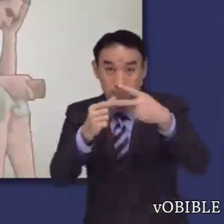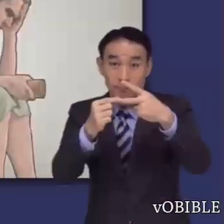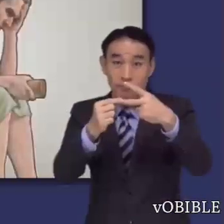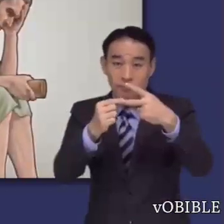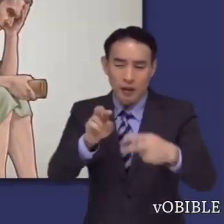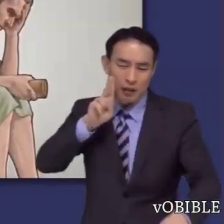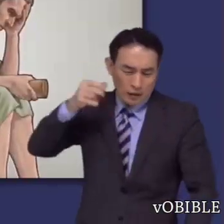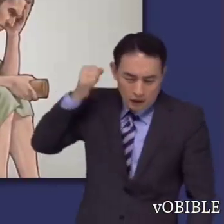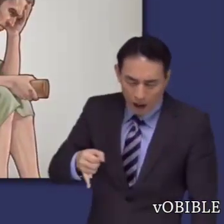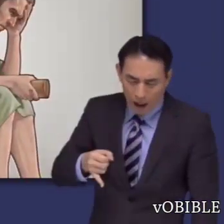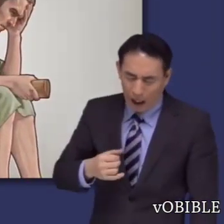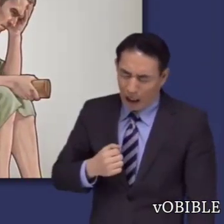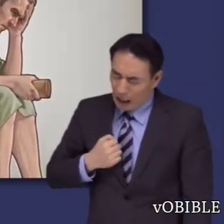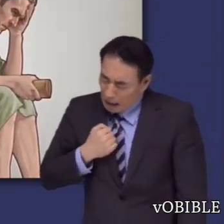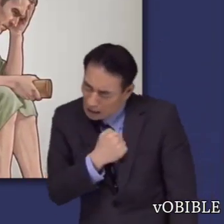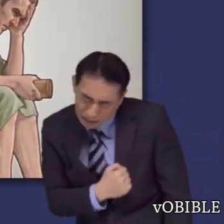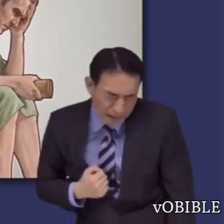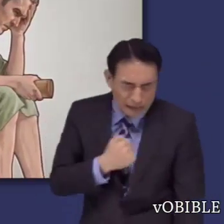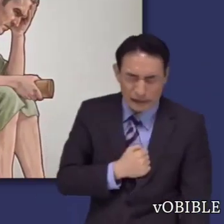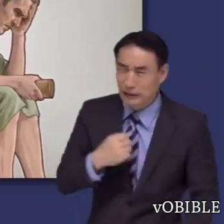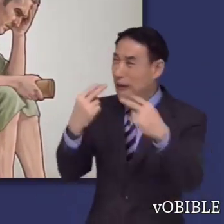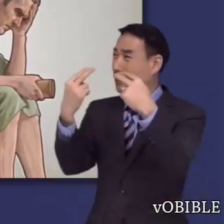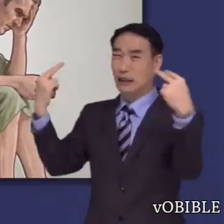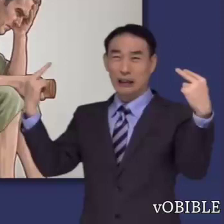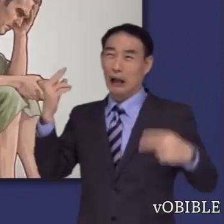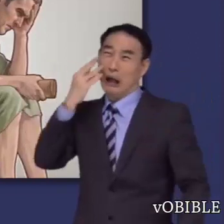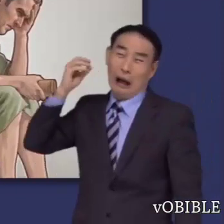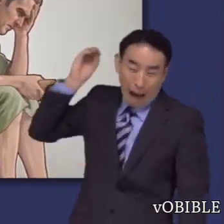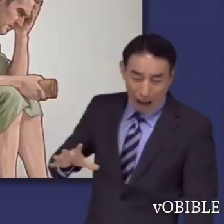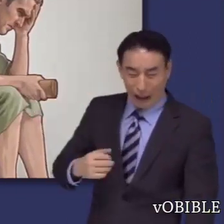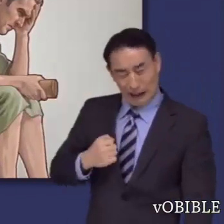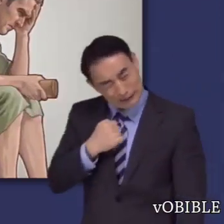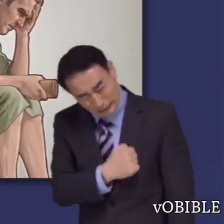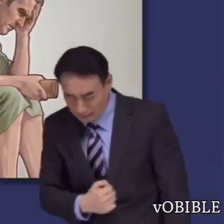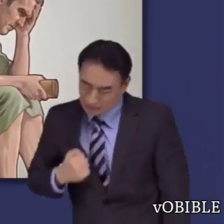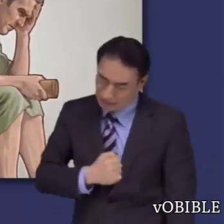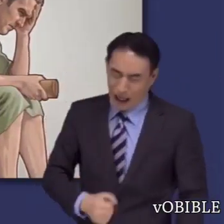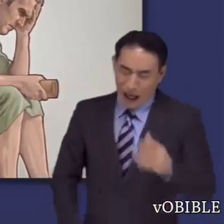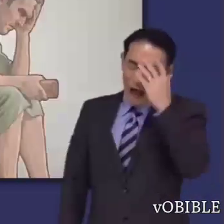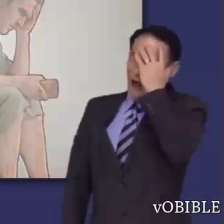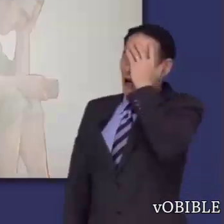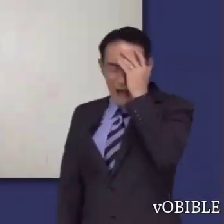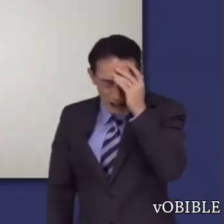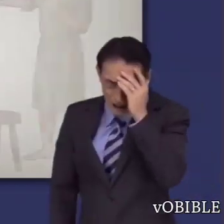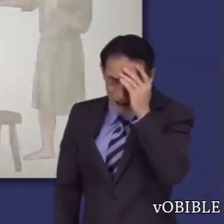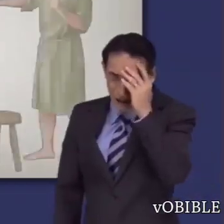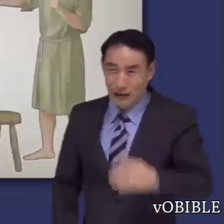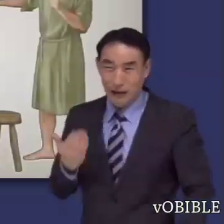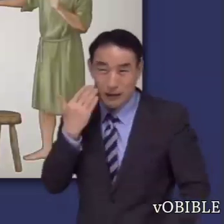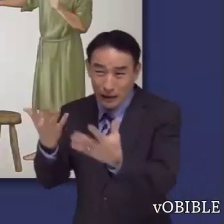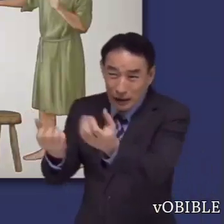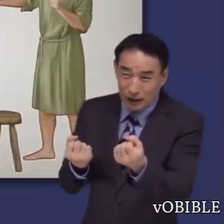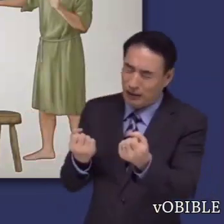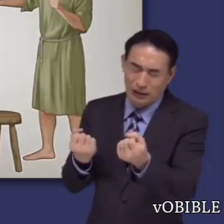另一种人是为了世俗的因素而伤心，他感到伤心难过，可能只是因为自己的过犯被揭